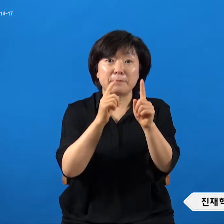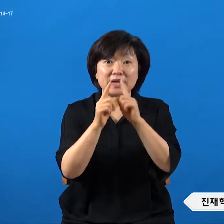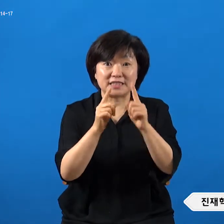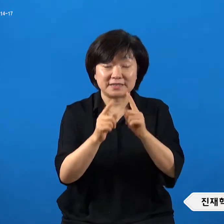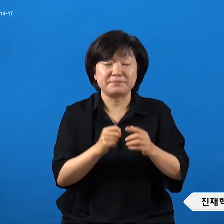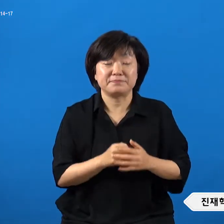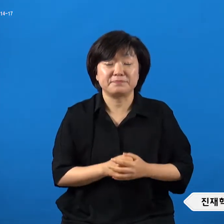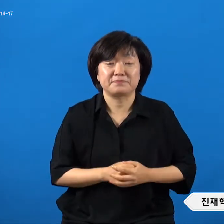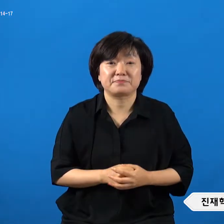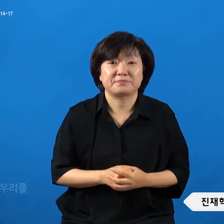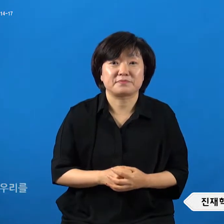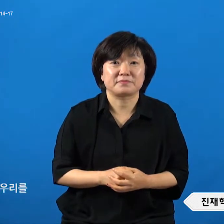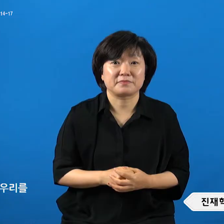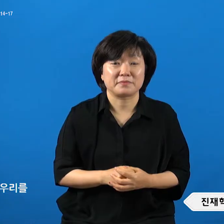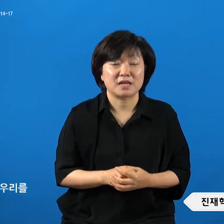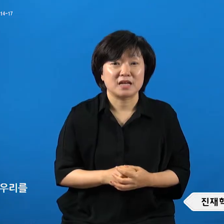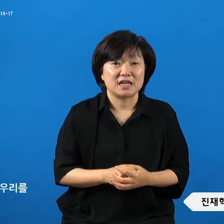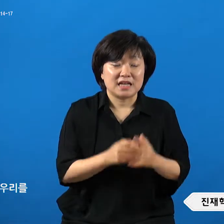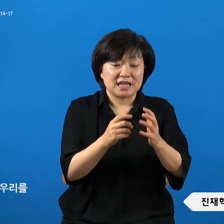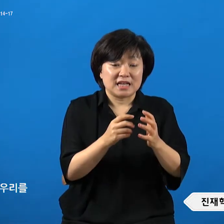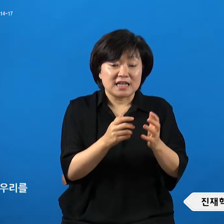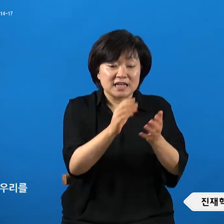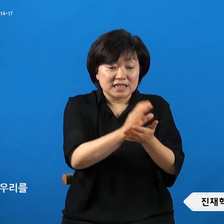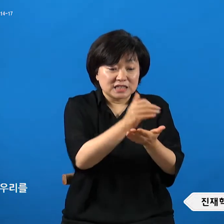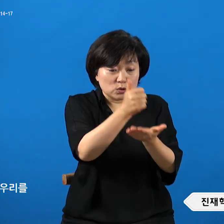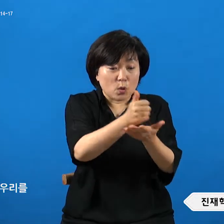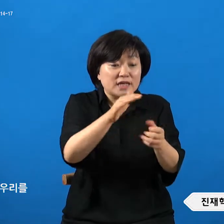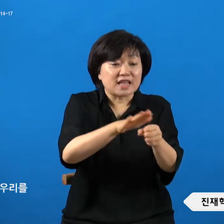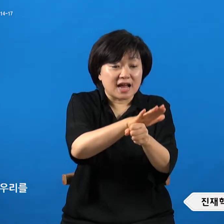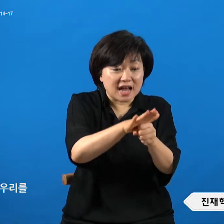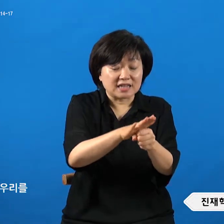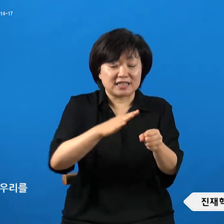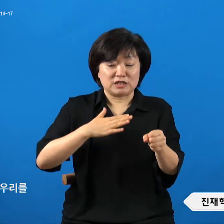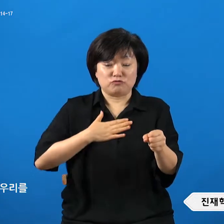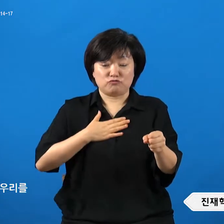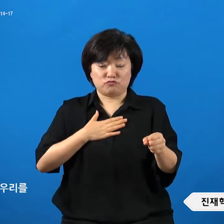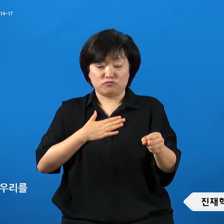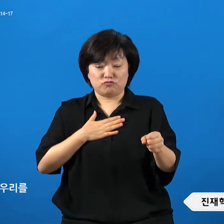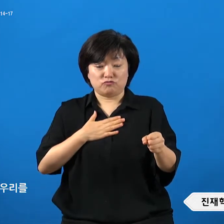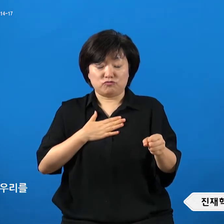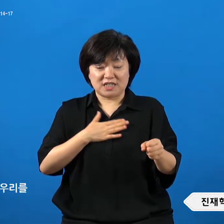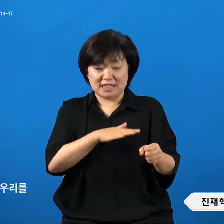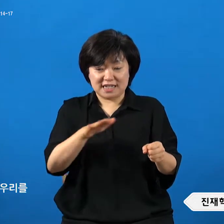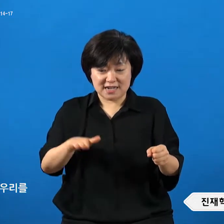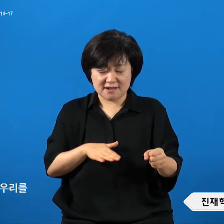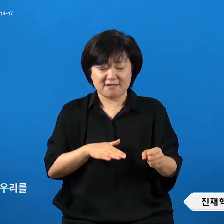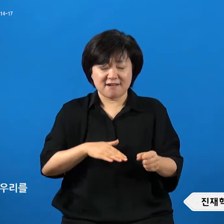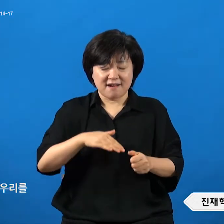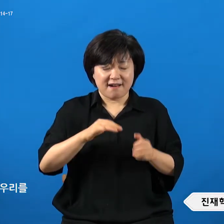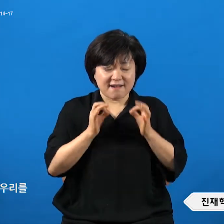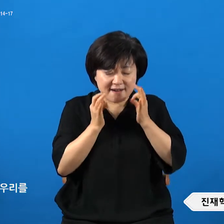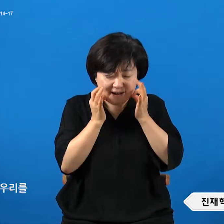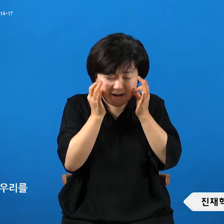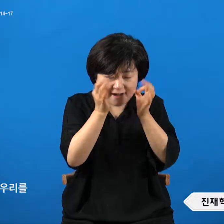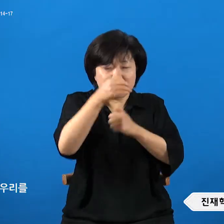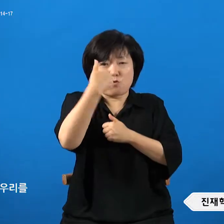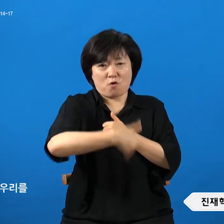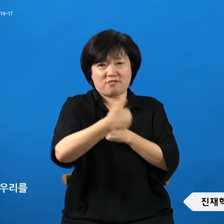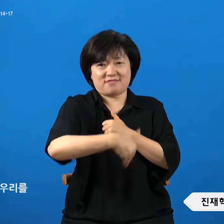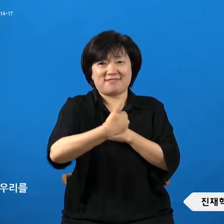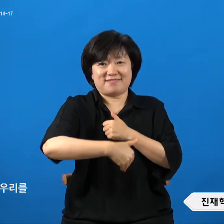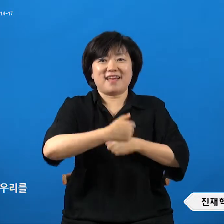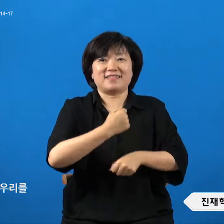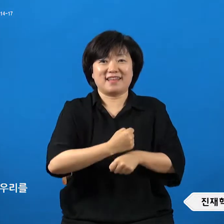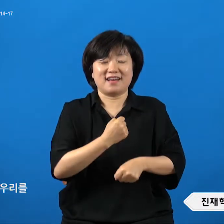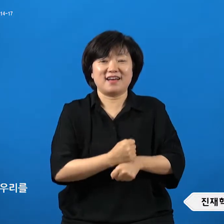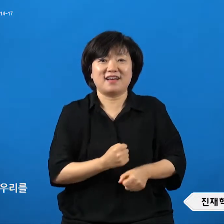14절 말씀은 우리에게 말씀합니다. 그리스도의 사랑이 우리를 강권하시는도다. 이 강권한다는